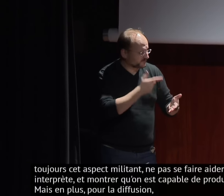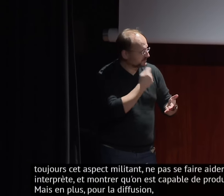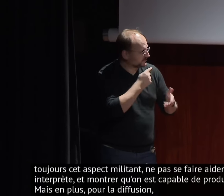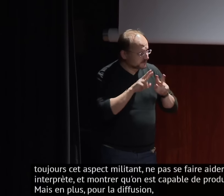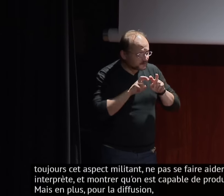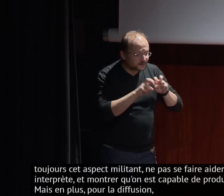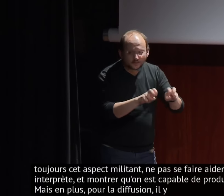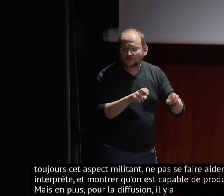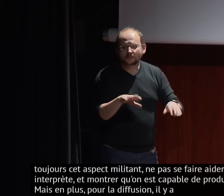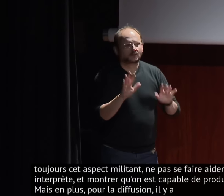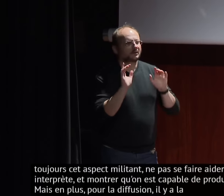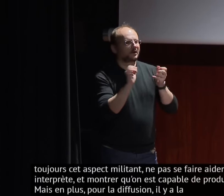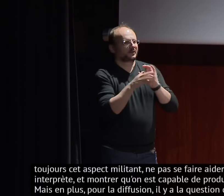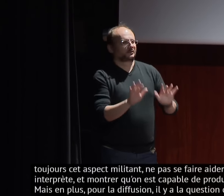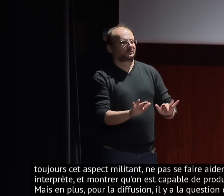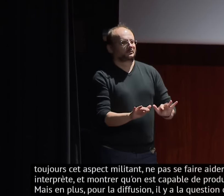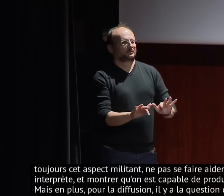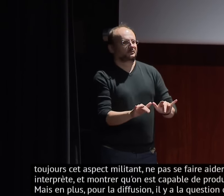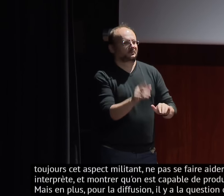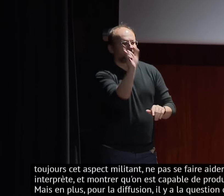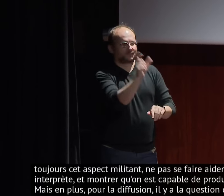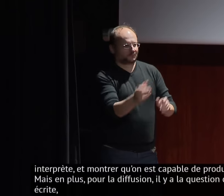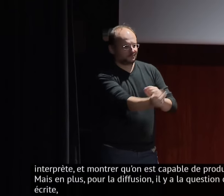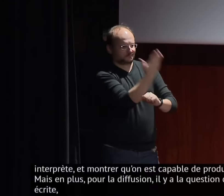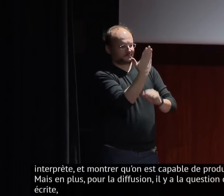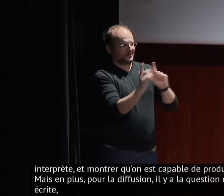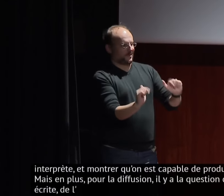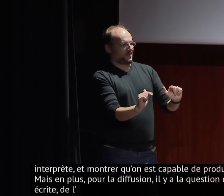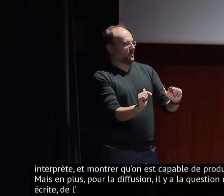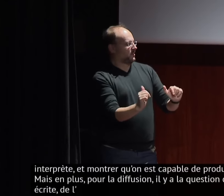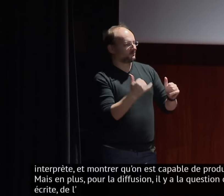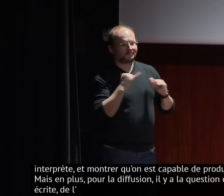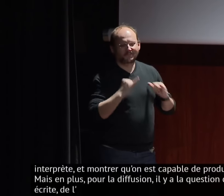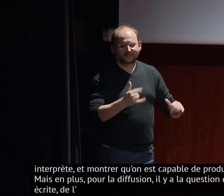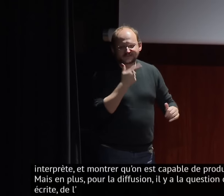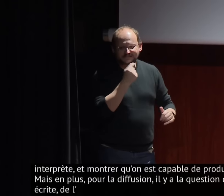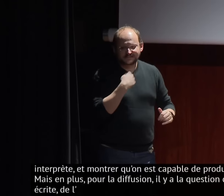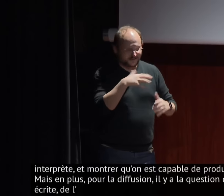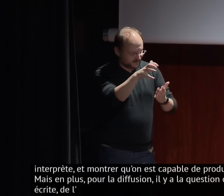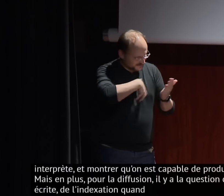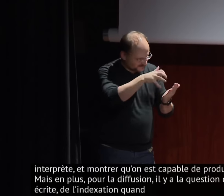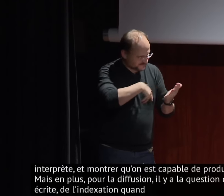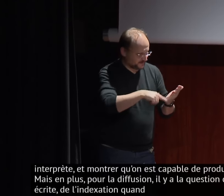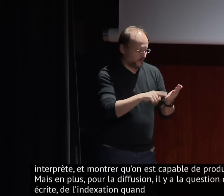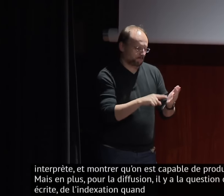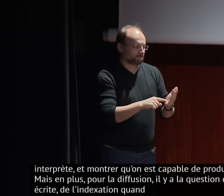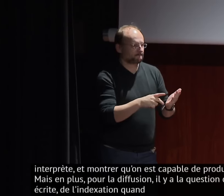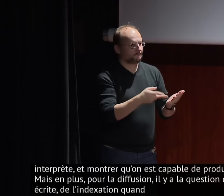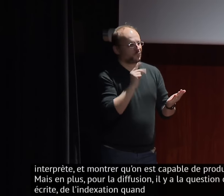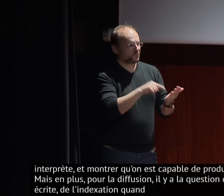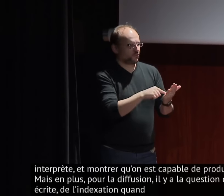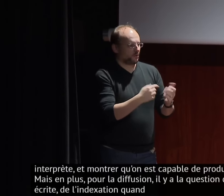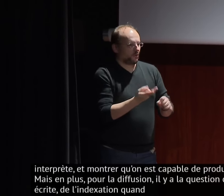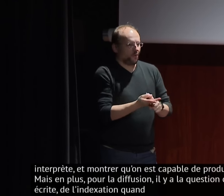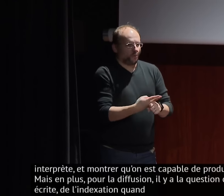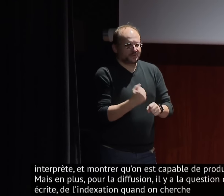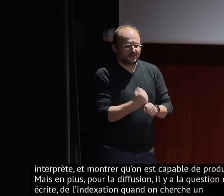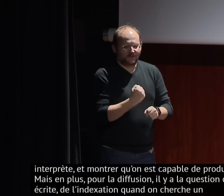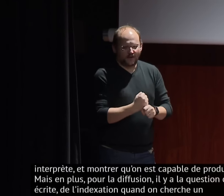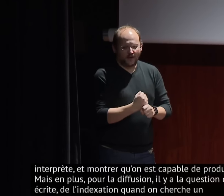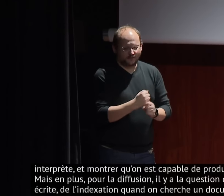a la question de la trace écrite, de l'indexation, quand on cherche quelque chose, un document sur une plateforme,